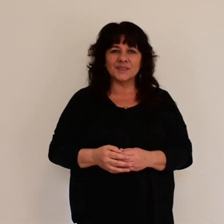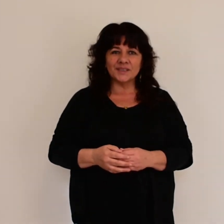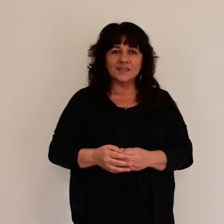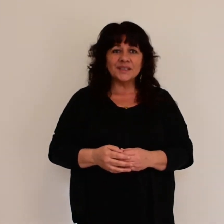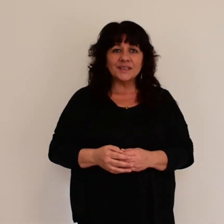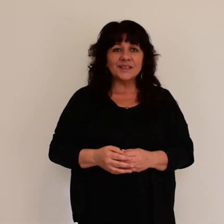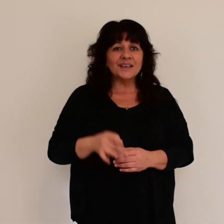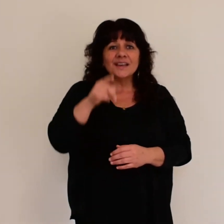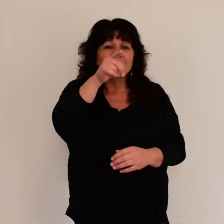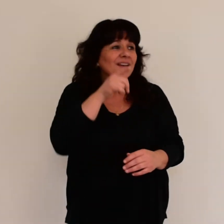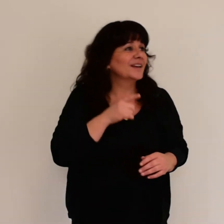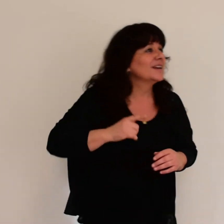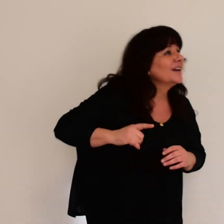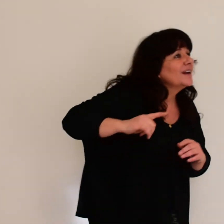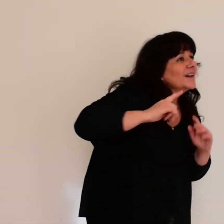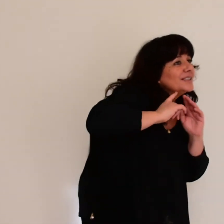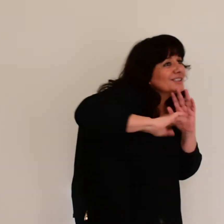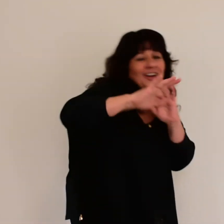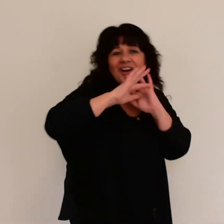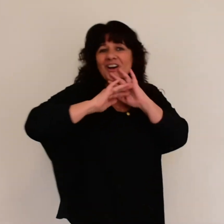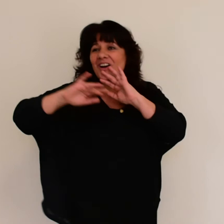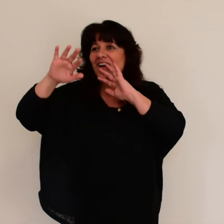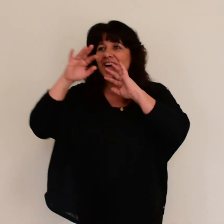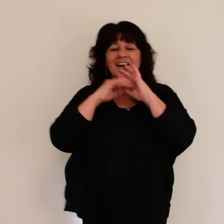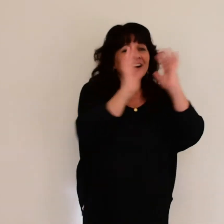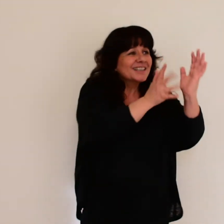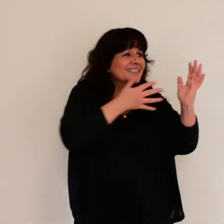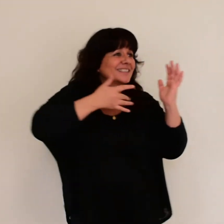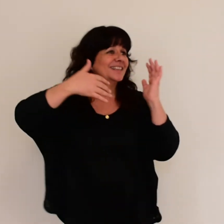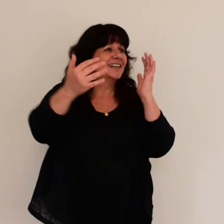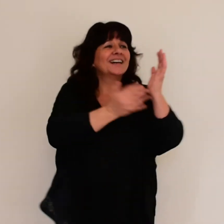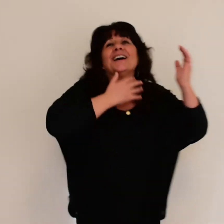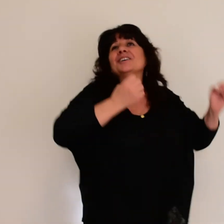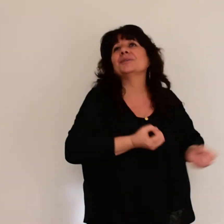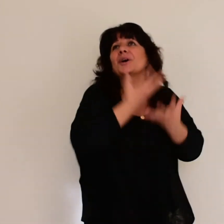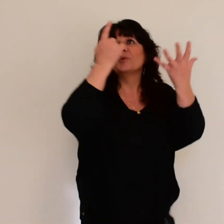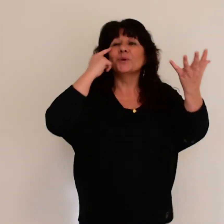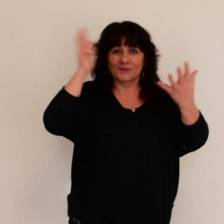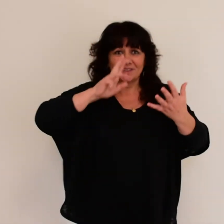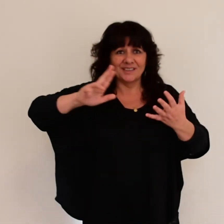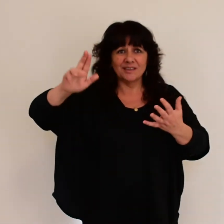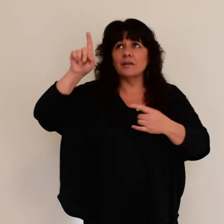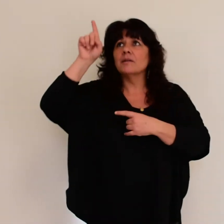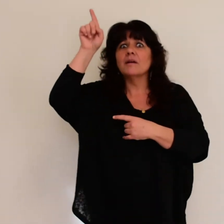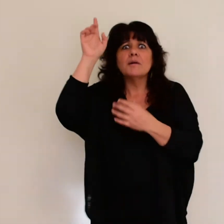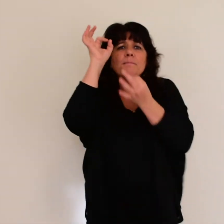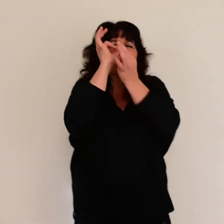Jouez pour le Seigneur. Il montre sa magnificence, et toute